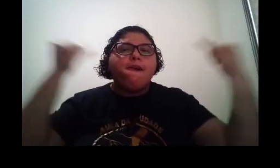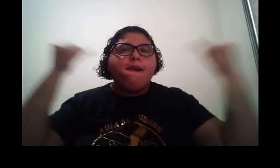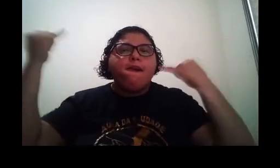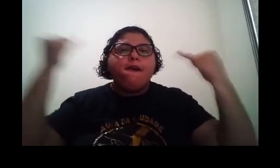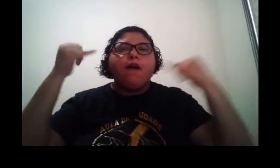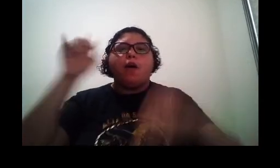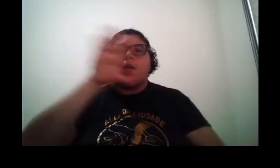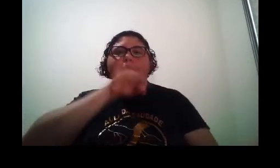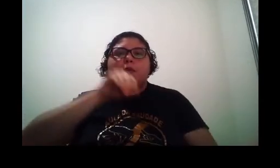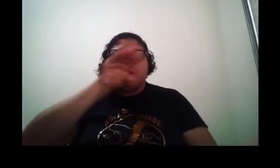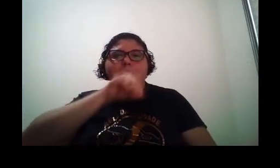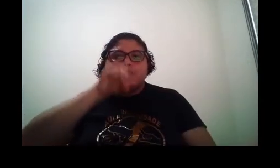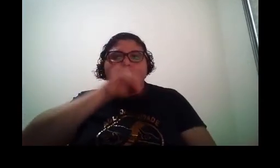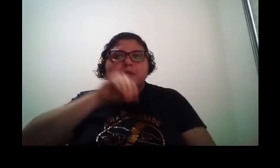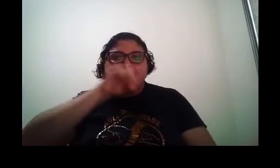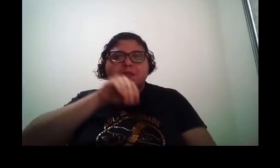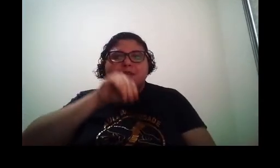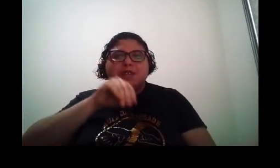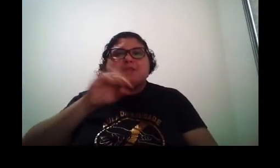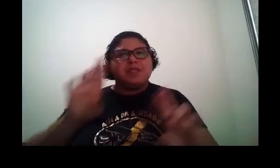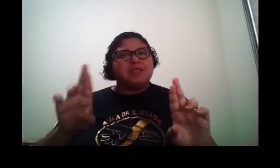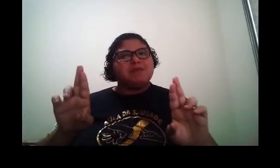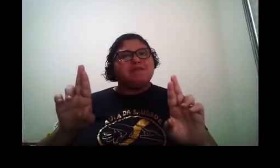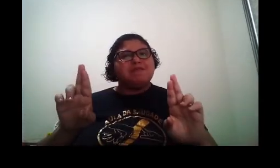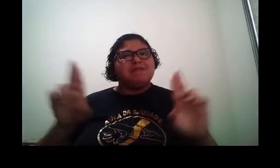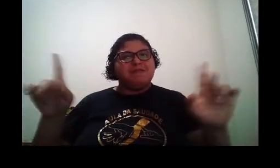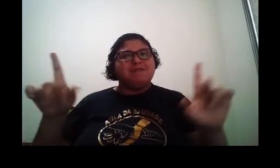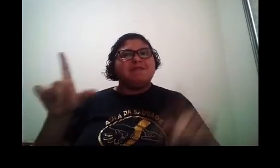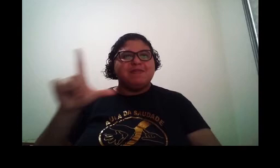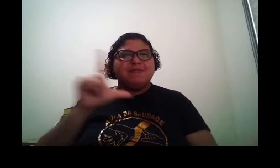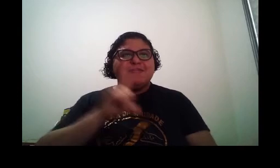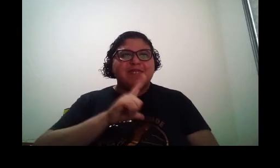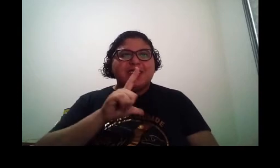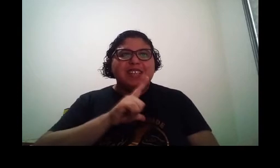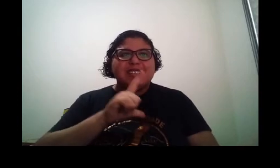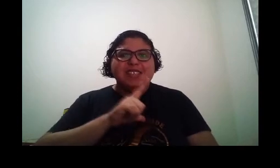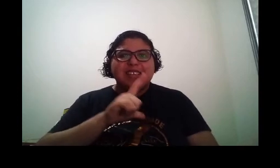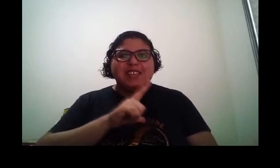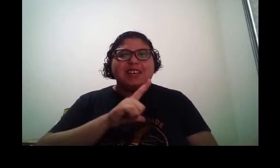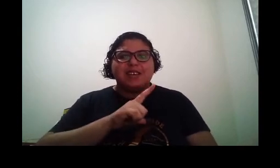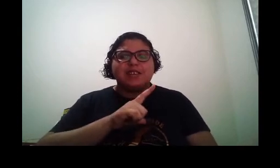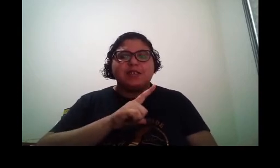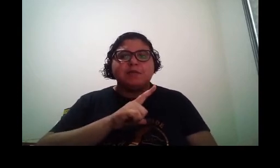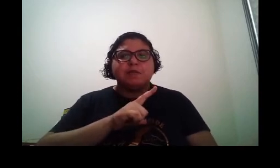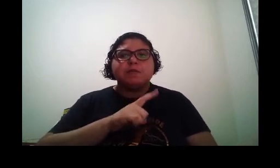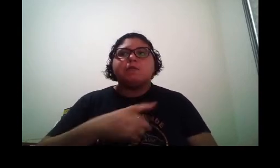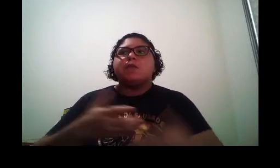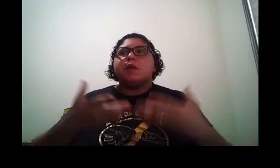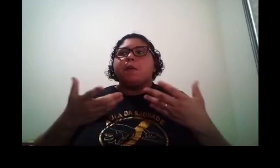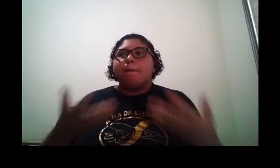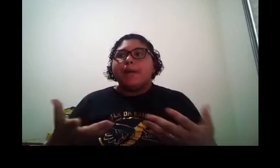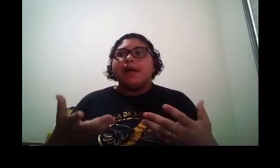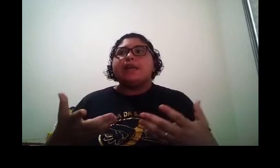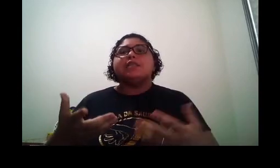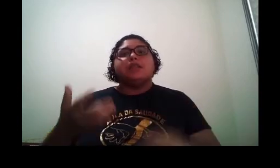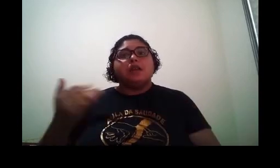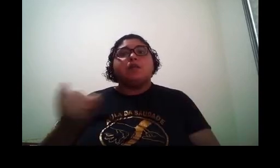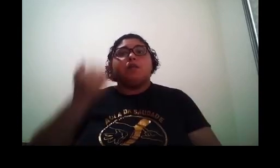da audição, e já o surdo através de uma experiência visual. Mas é importante também destacar,